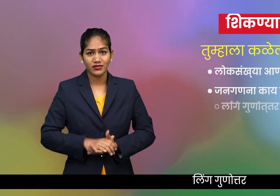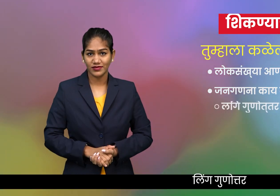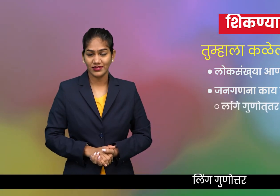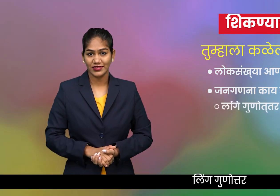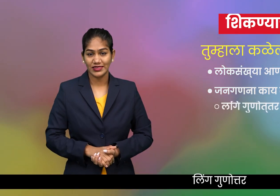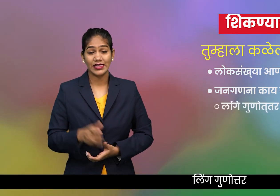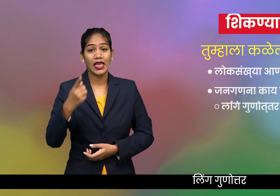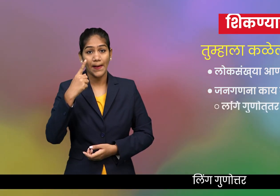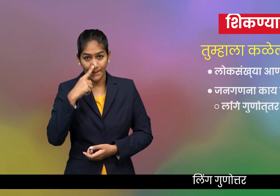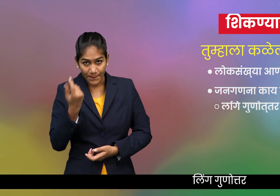लिंग गुणोत्तर,